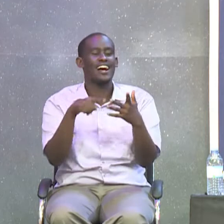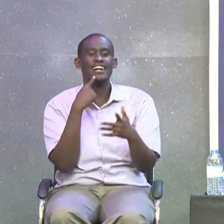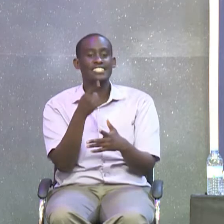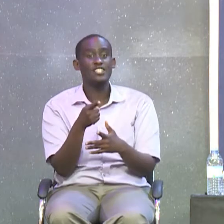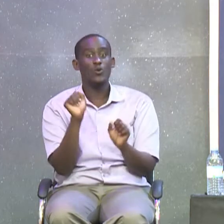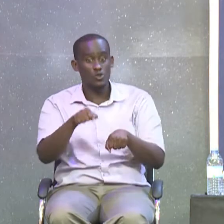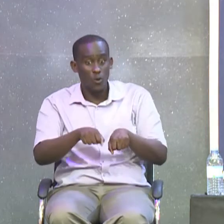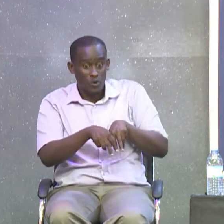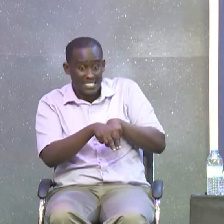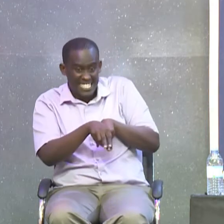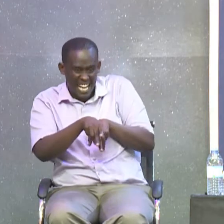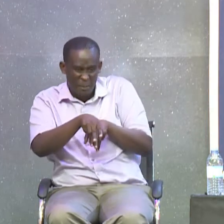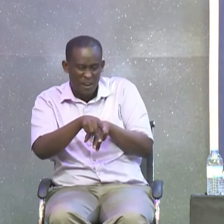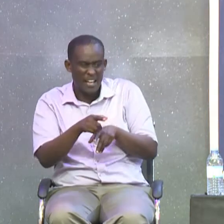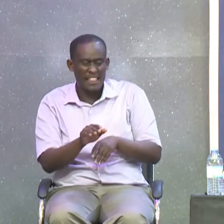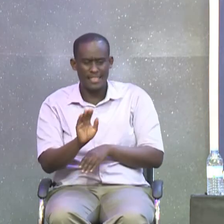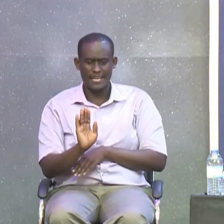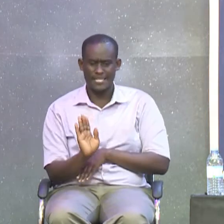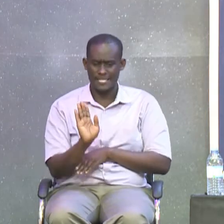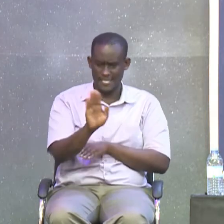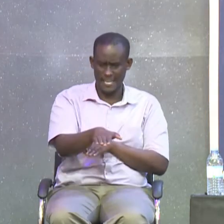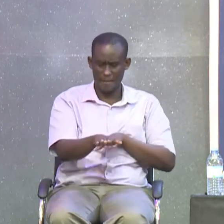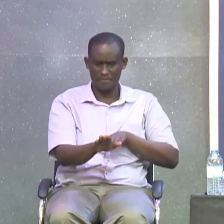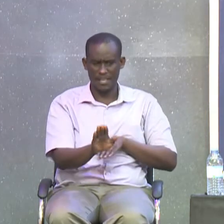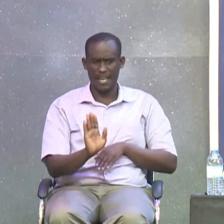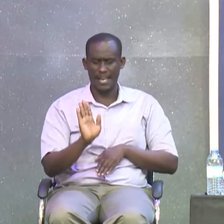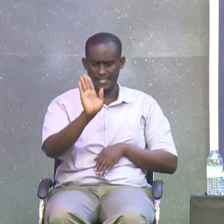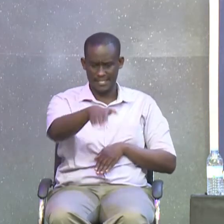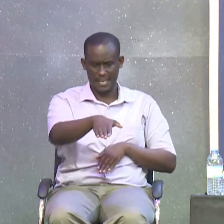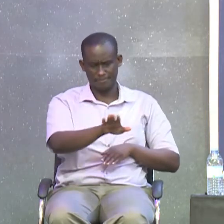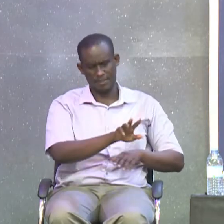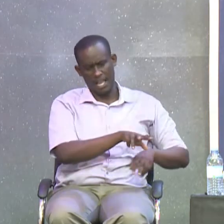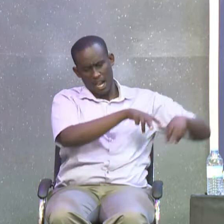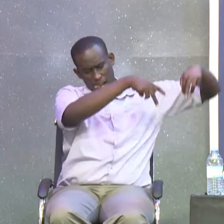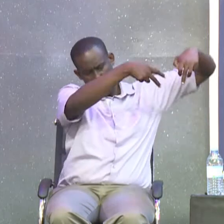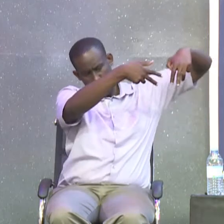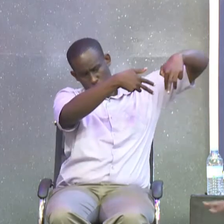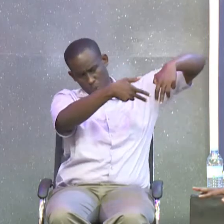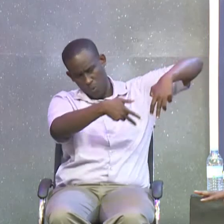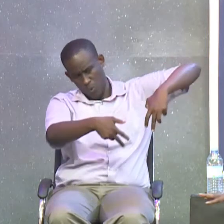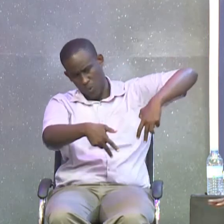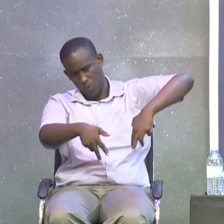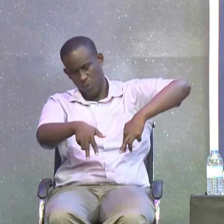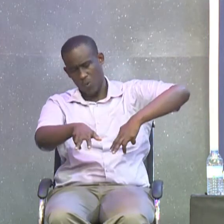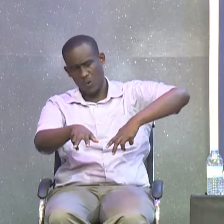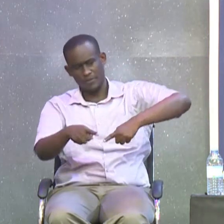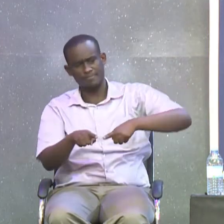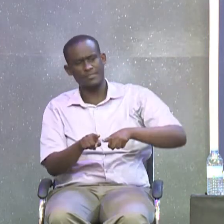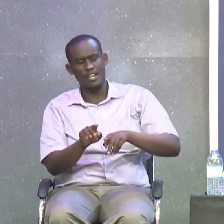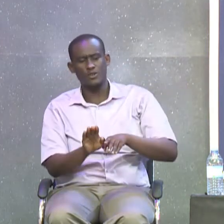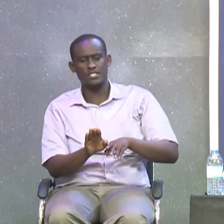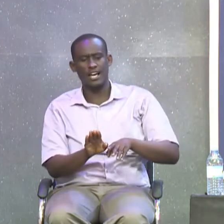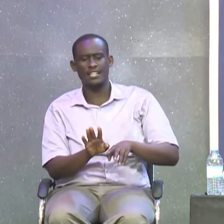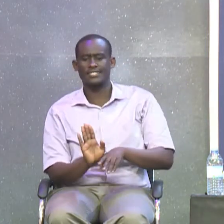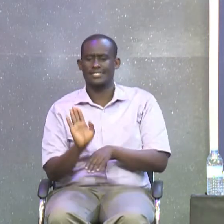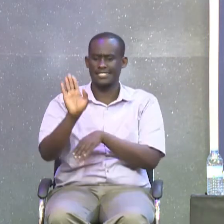okusobola okutambula step eno ey'okubiri eneesooka ey'omusetwe wedde we tubadde ffenna lukale